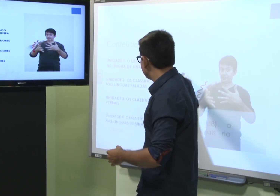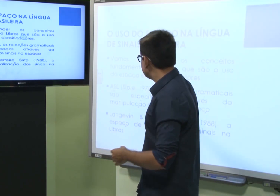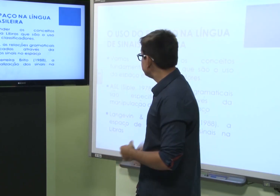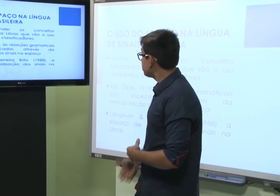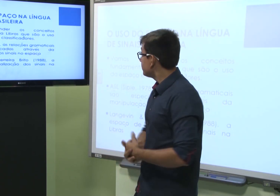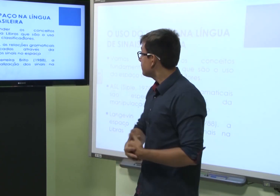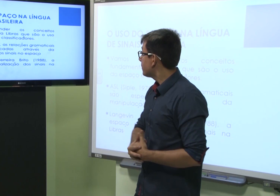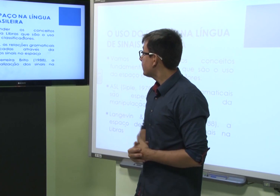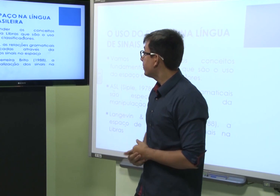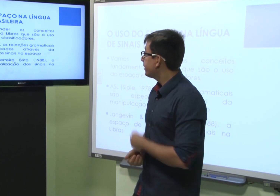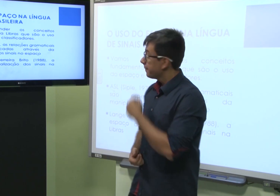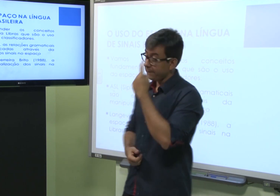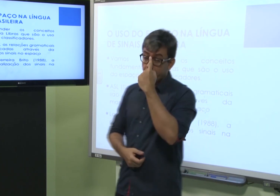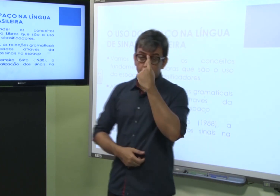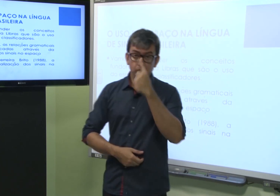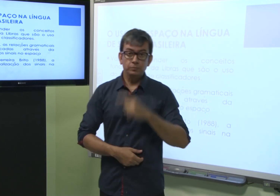preste atenção.